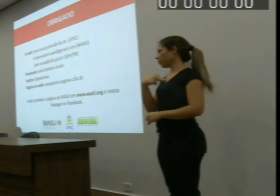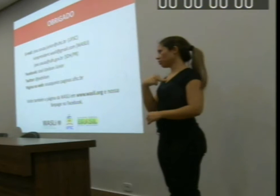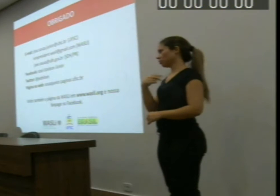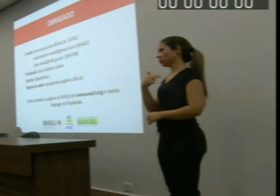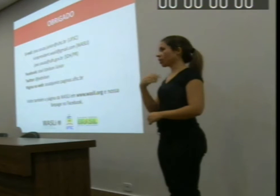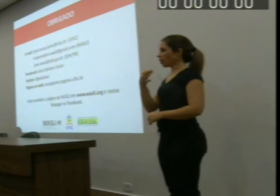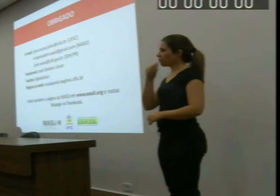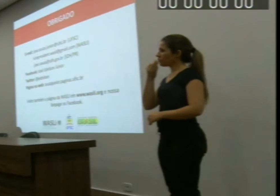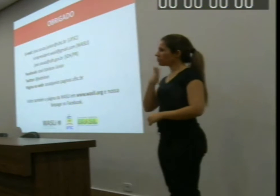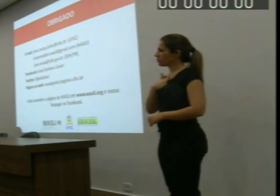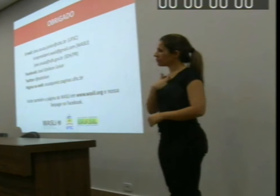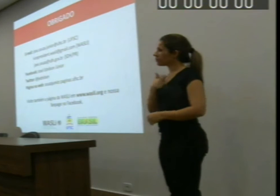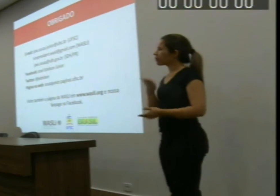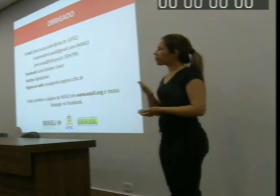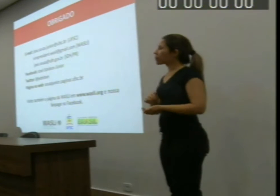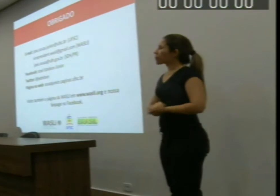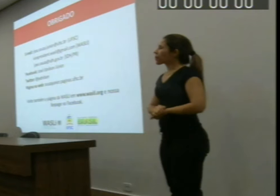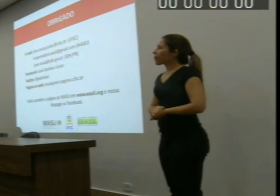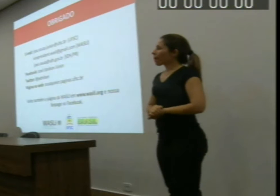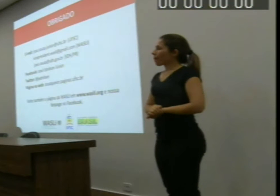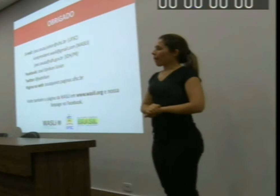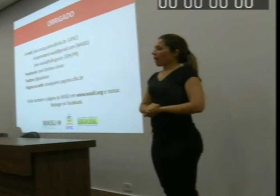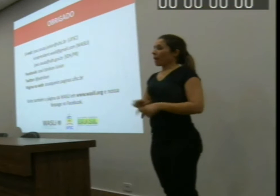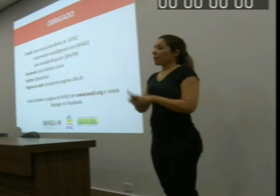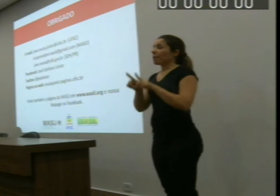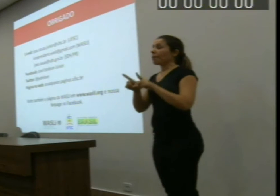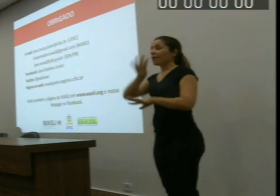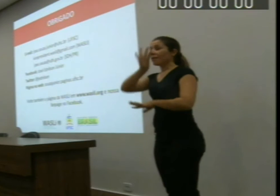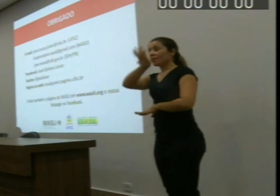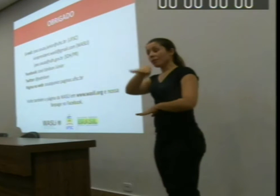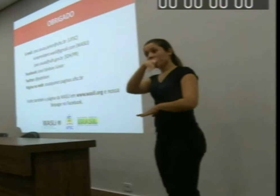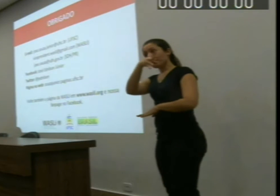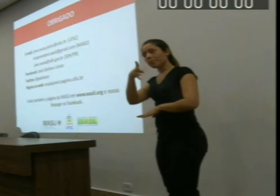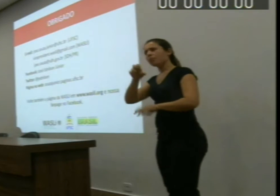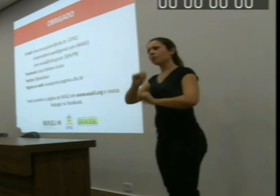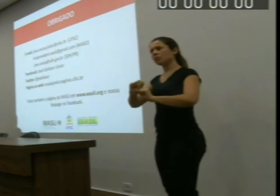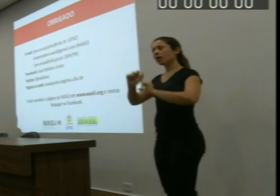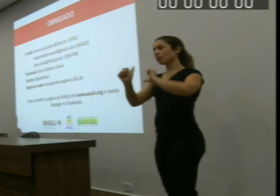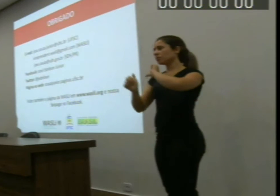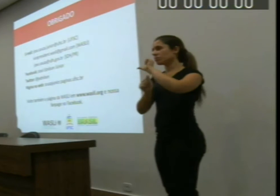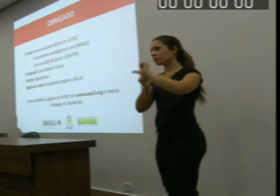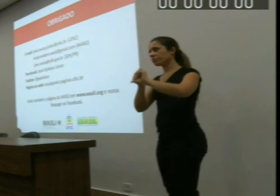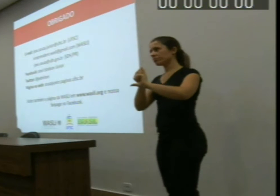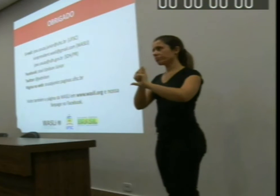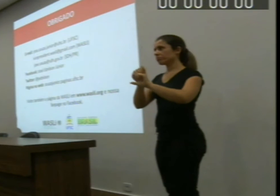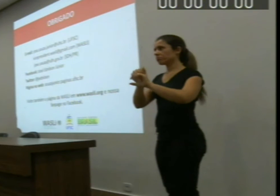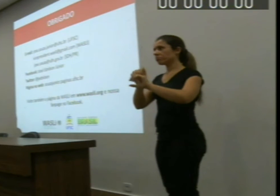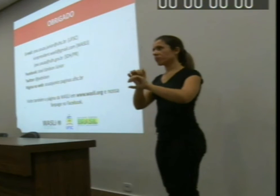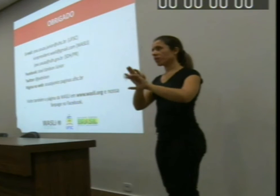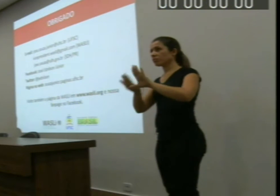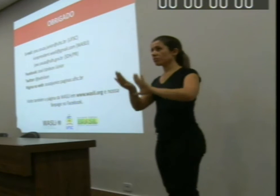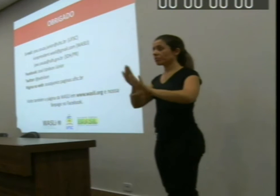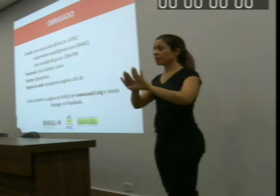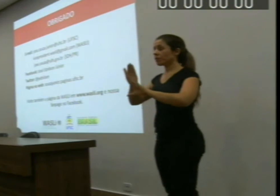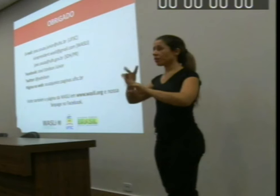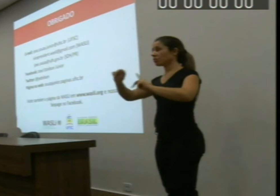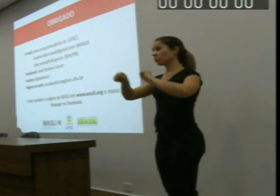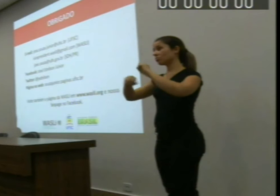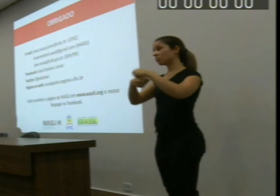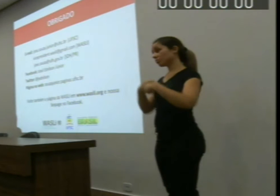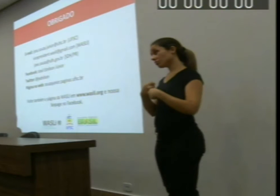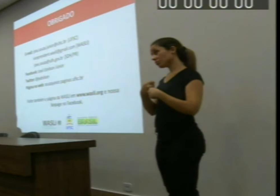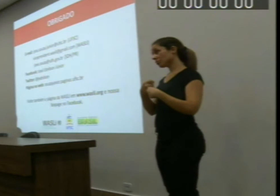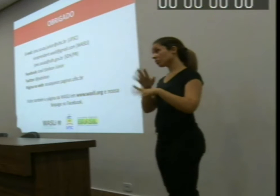ver agora as tabelas elas podem também ser corrigidas conforme a economia eh eh se desenvolve